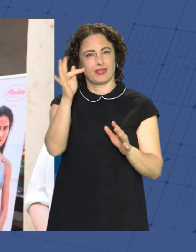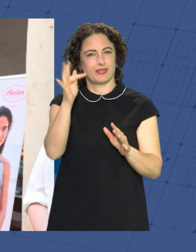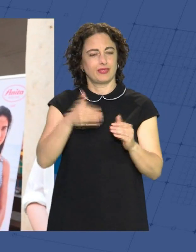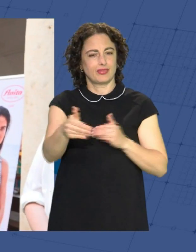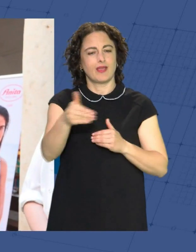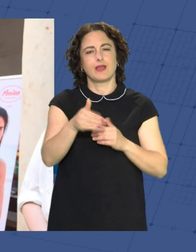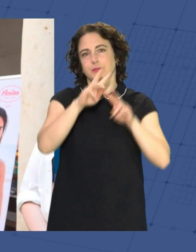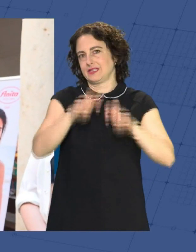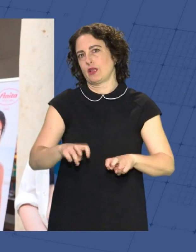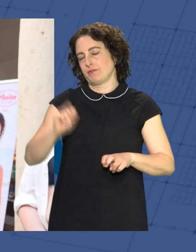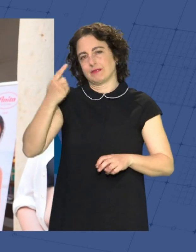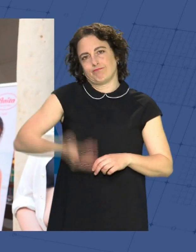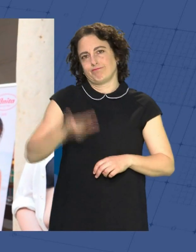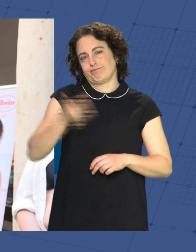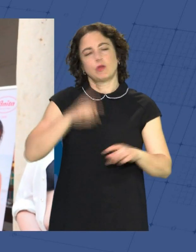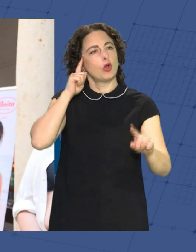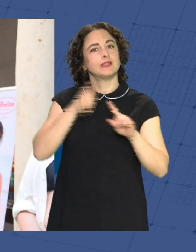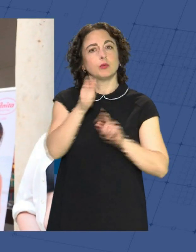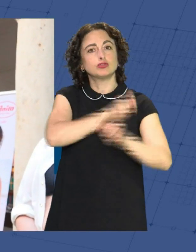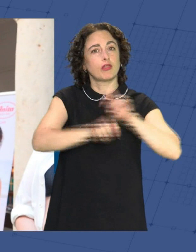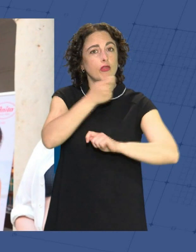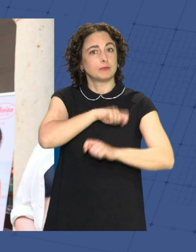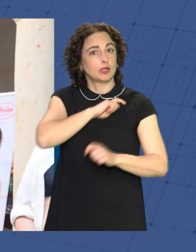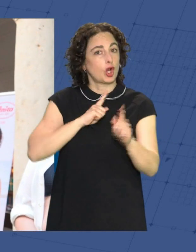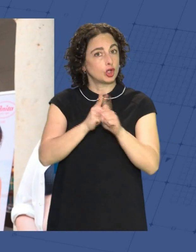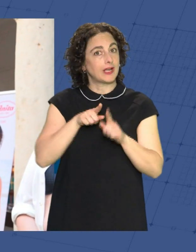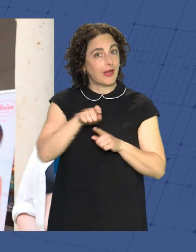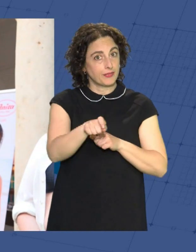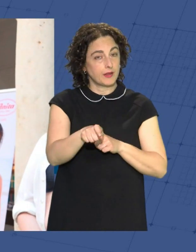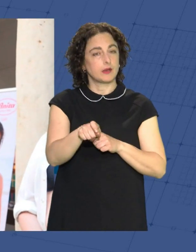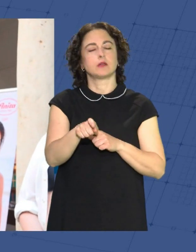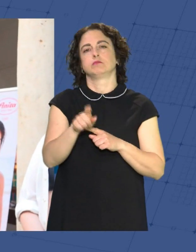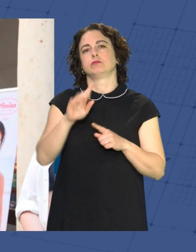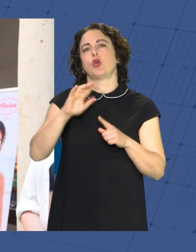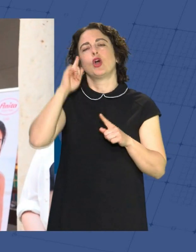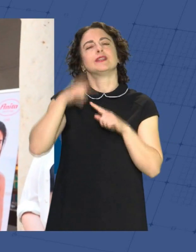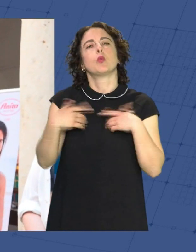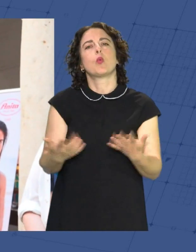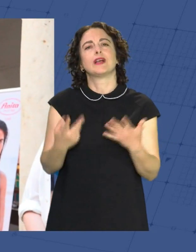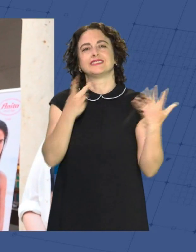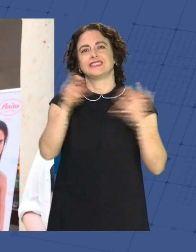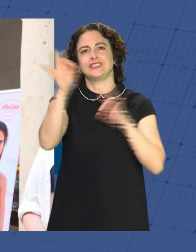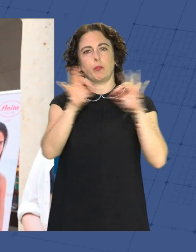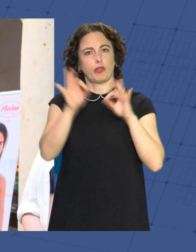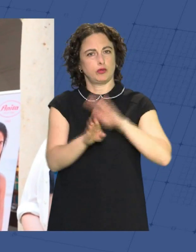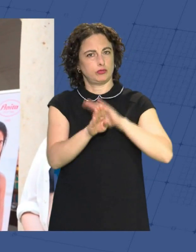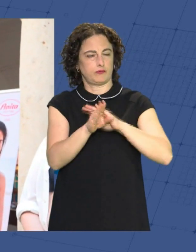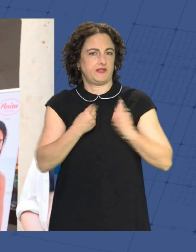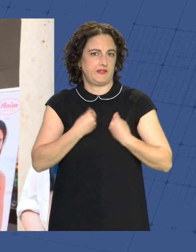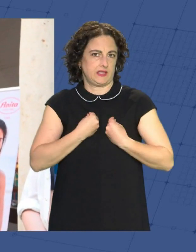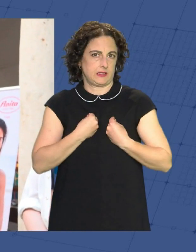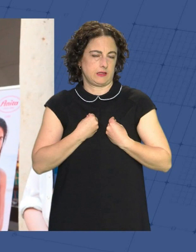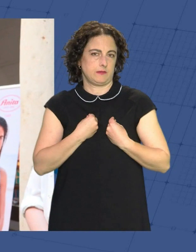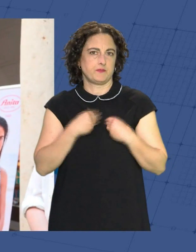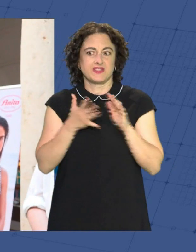frente al cáncer y nuestro objetivo desde la Asociación Española contra el Cáncer es lograr el 70% de la supervivencia, esto